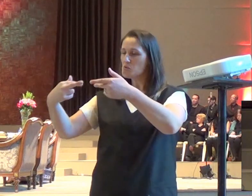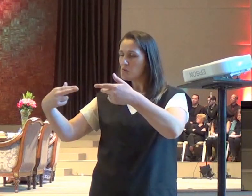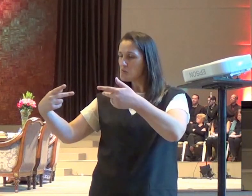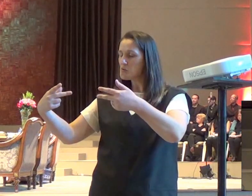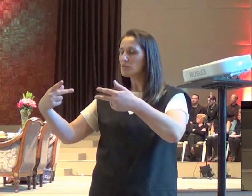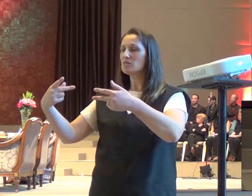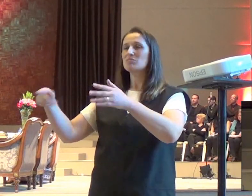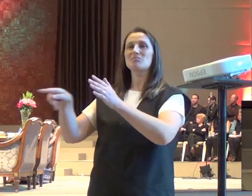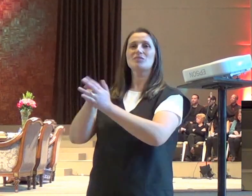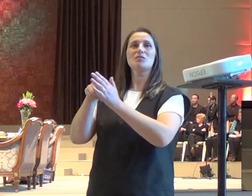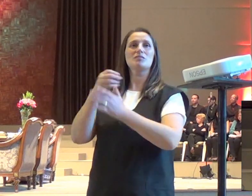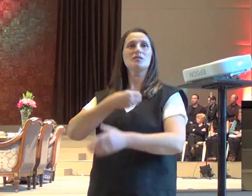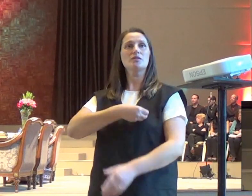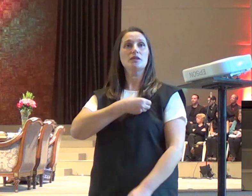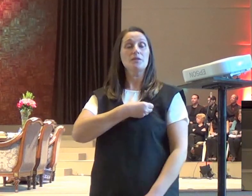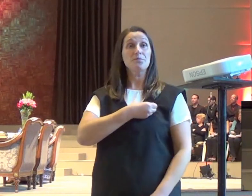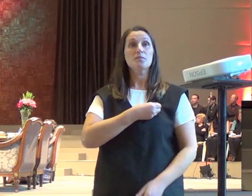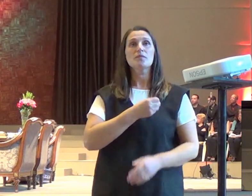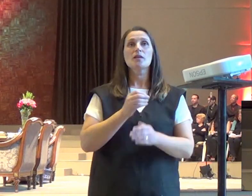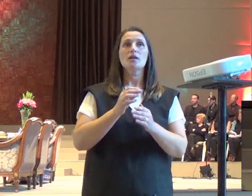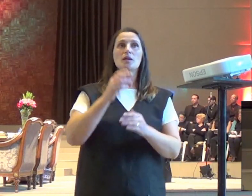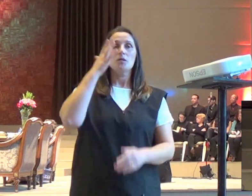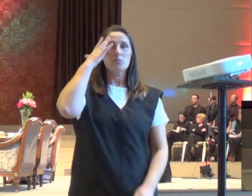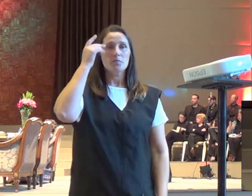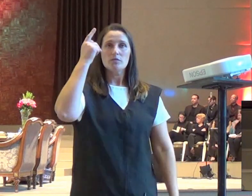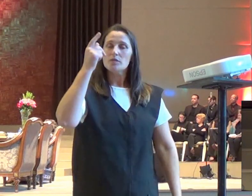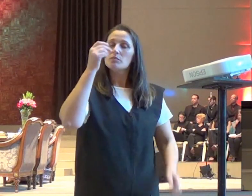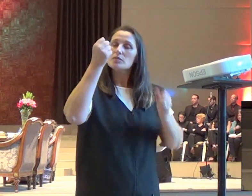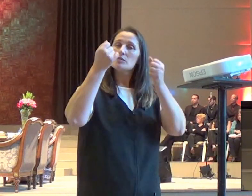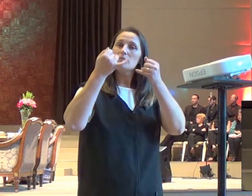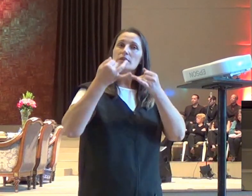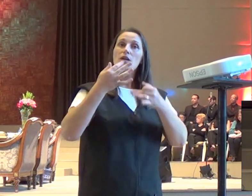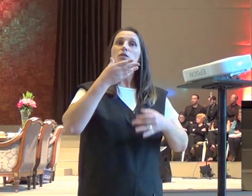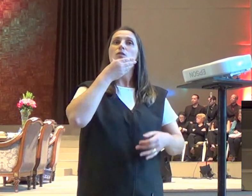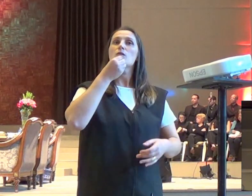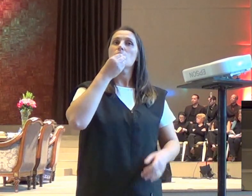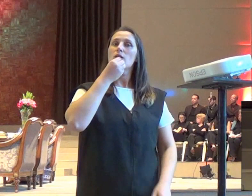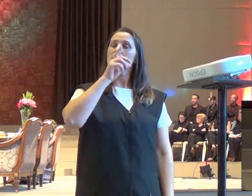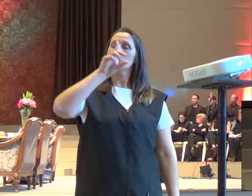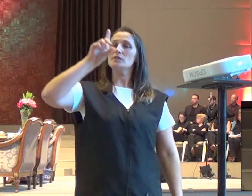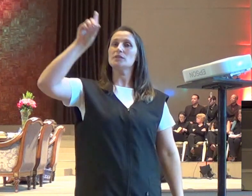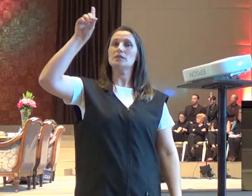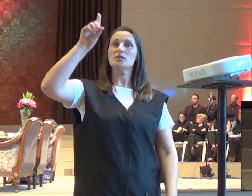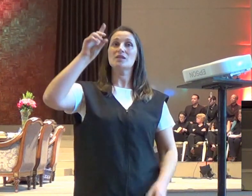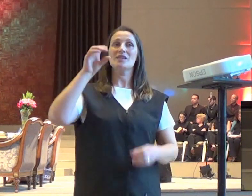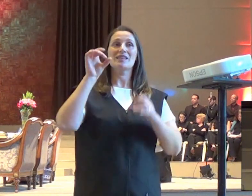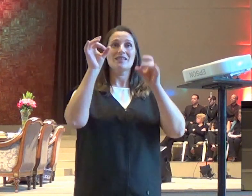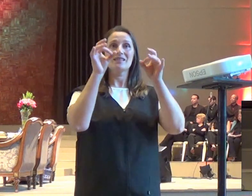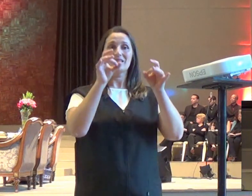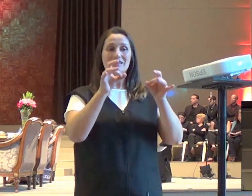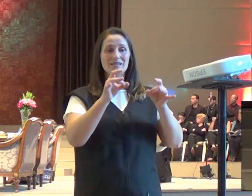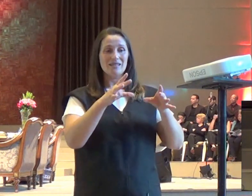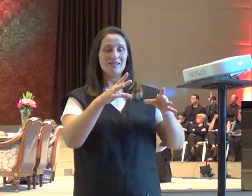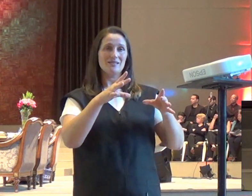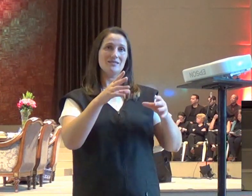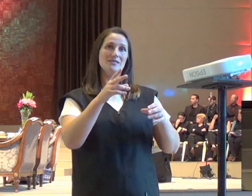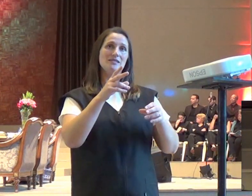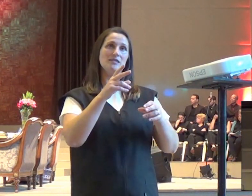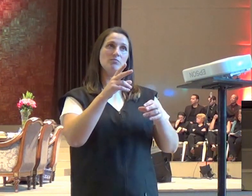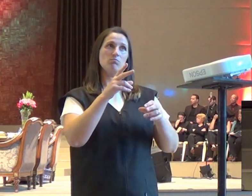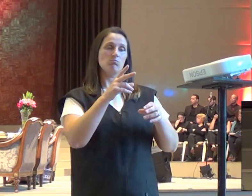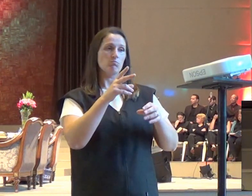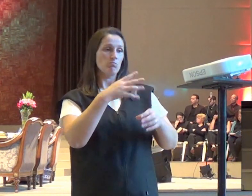o homem de Deus deixa a herança aos filhos e seus filhos, mas a riqueza do pecador é